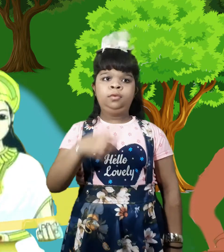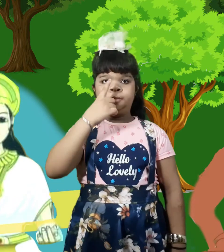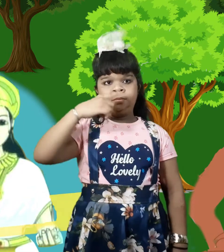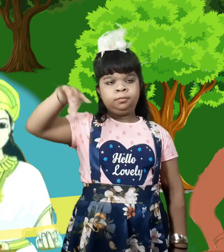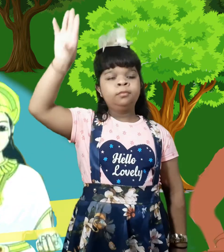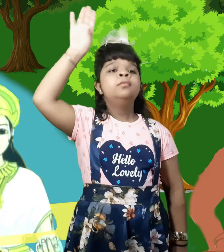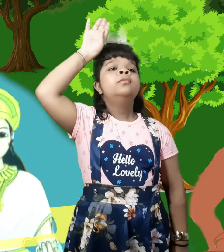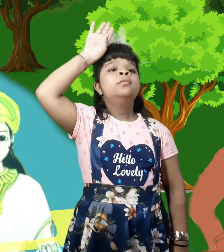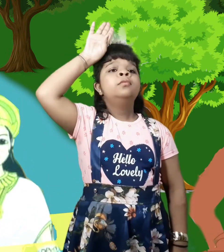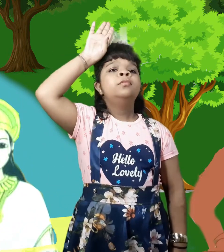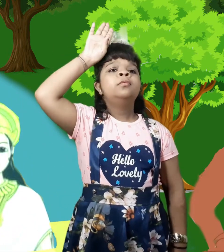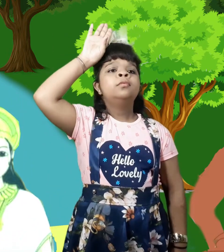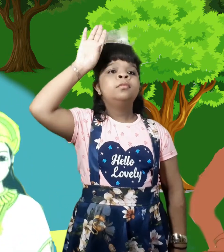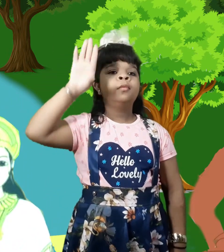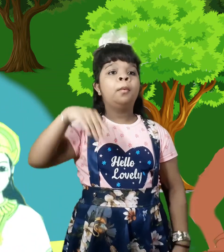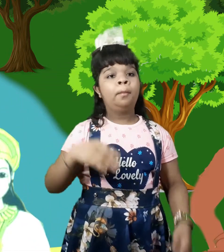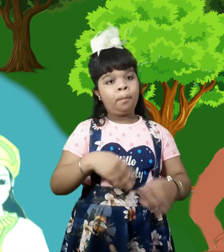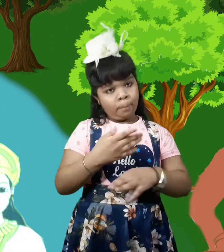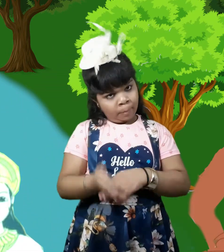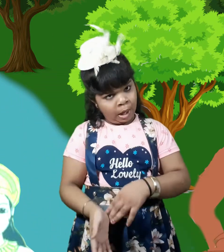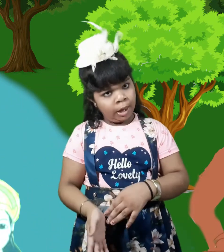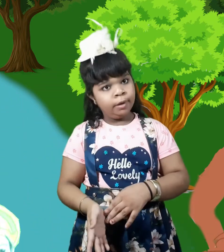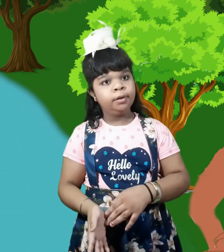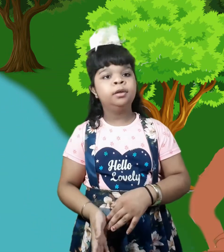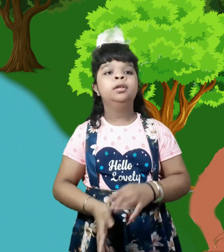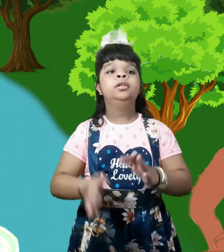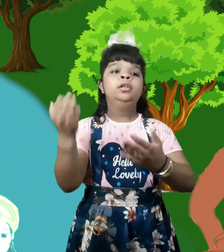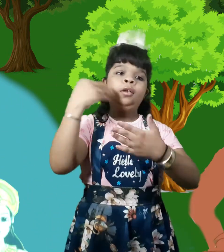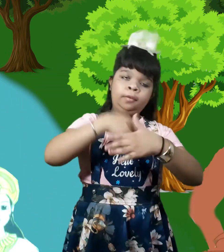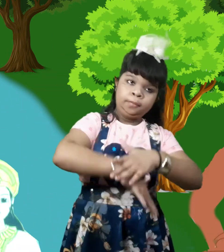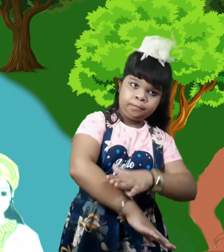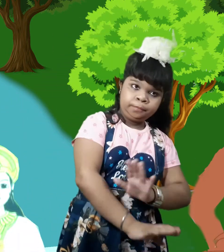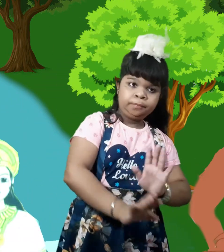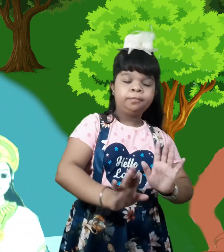रानी फिर से पानी के अंदर गई